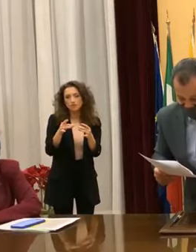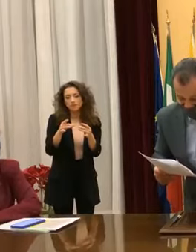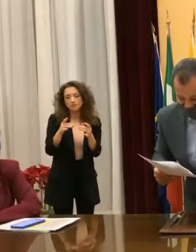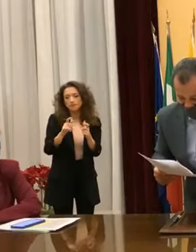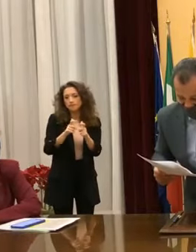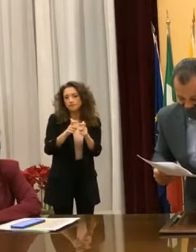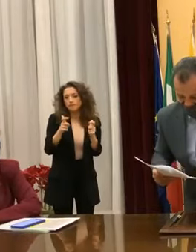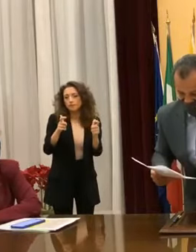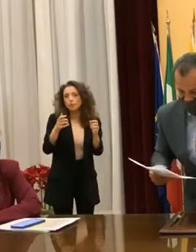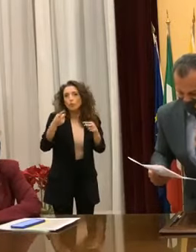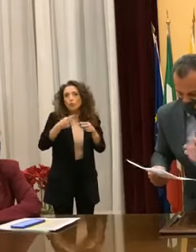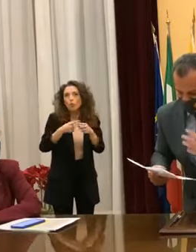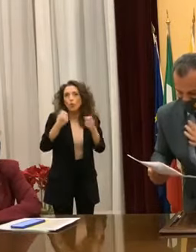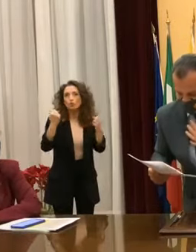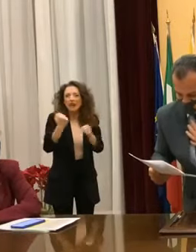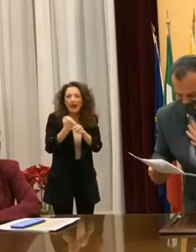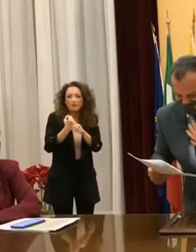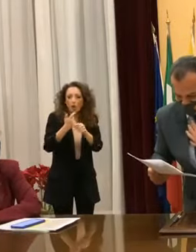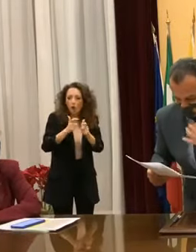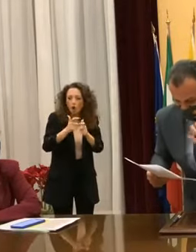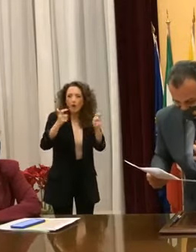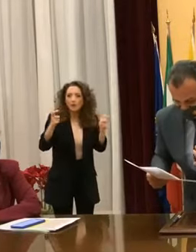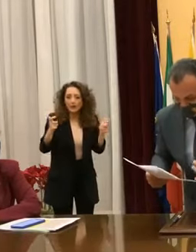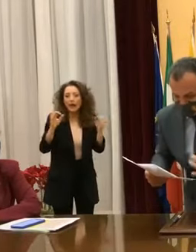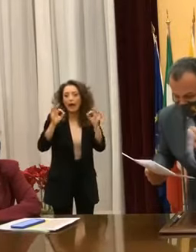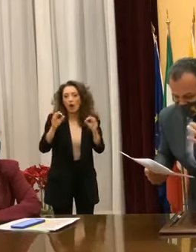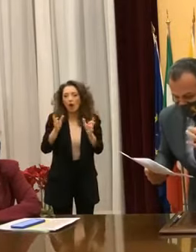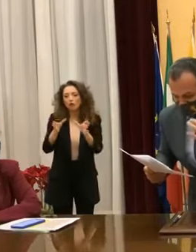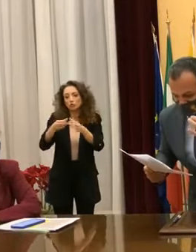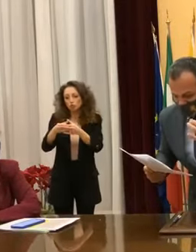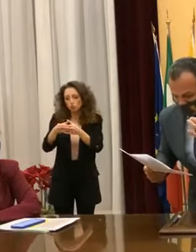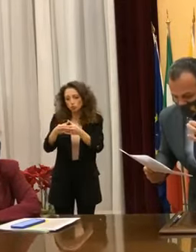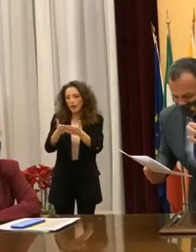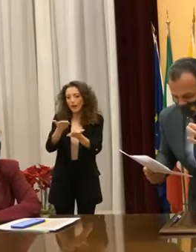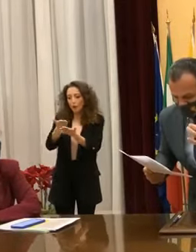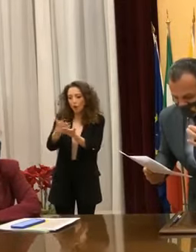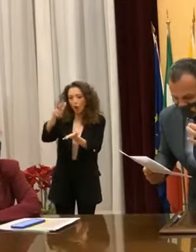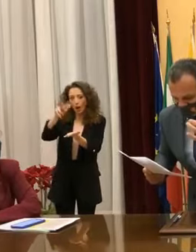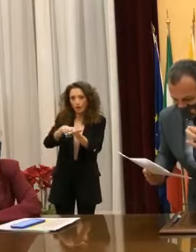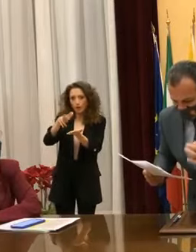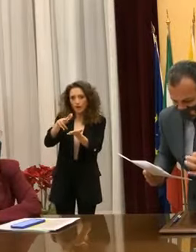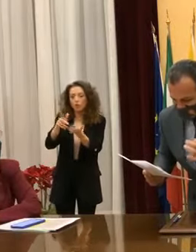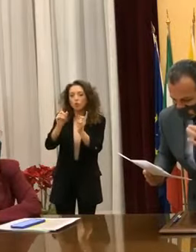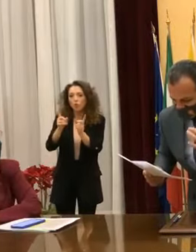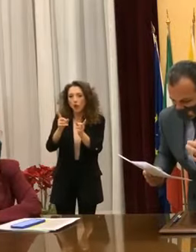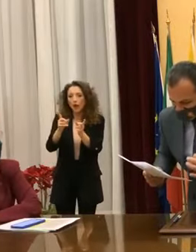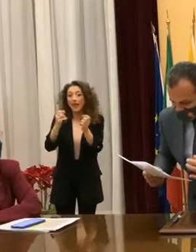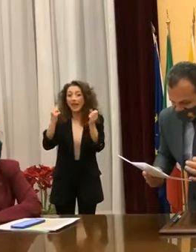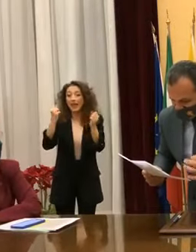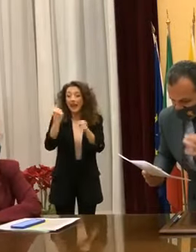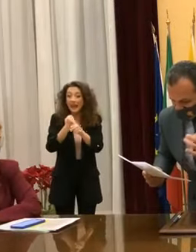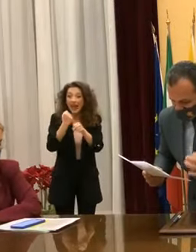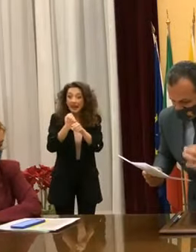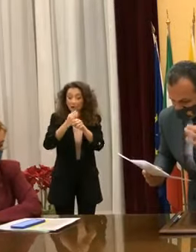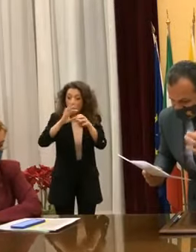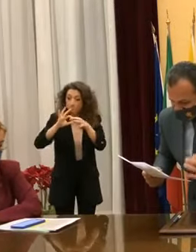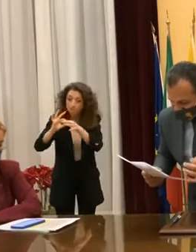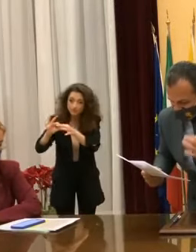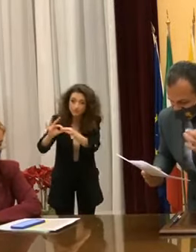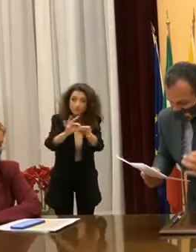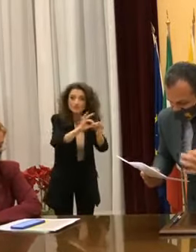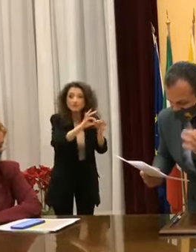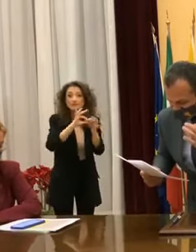attività territoriali, ha approvato questa Giunta la proposta di omogeneizzare le attività e i compiti